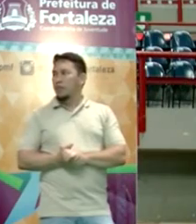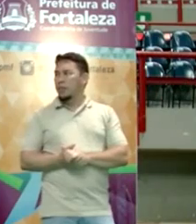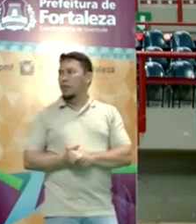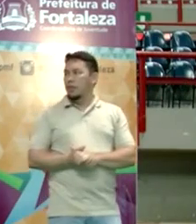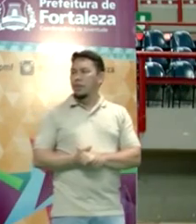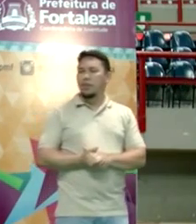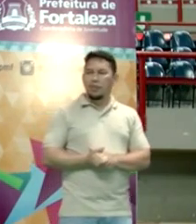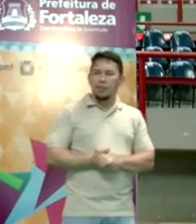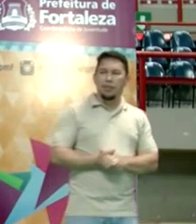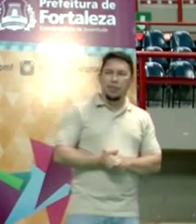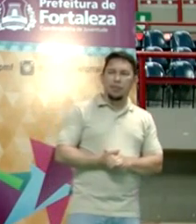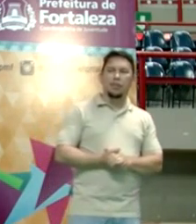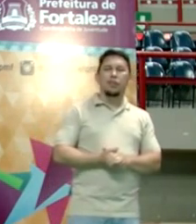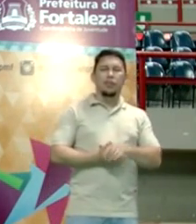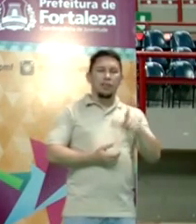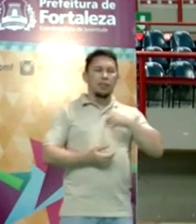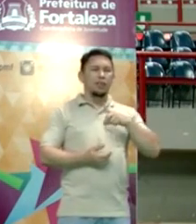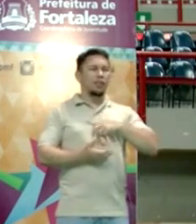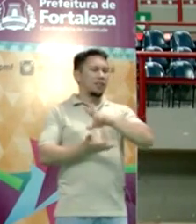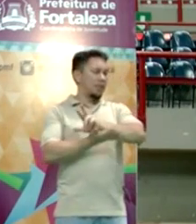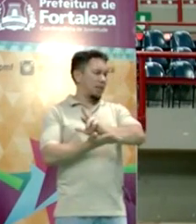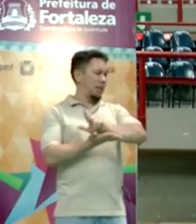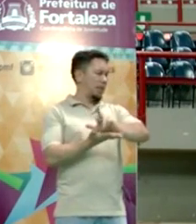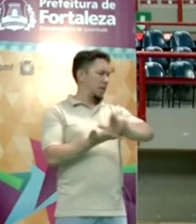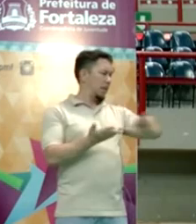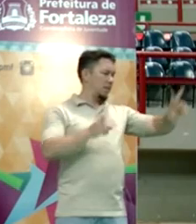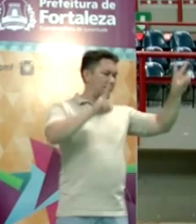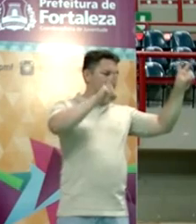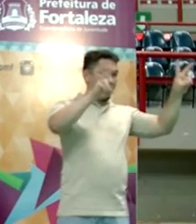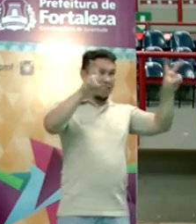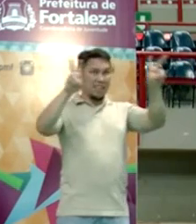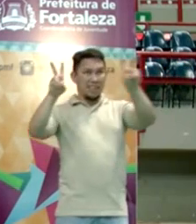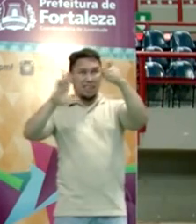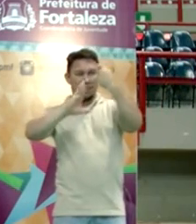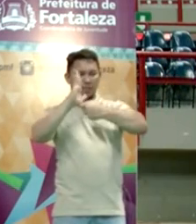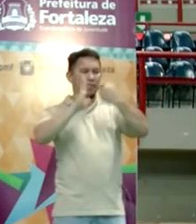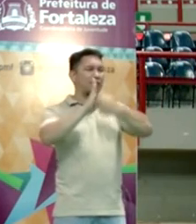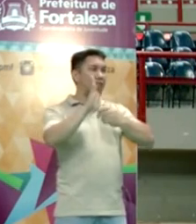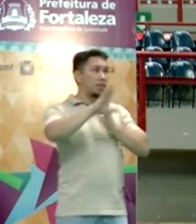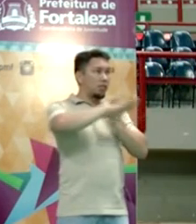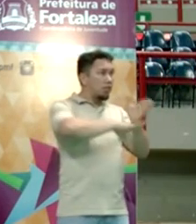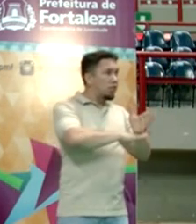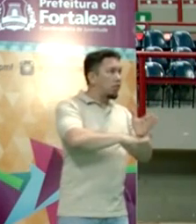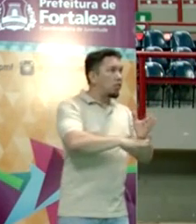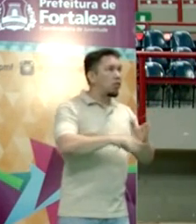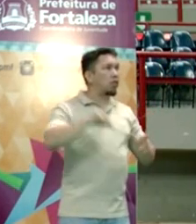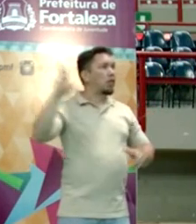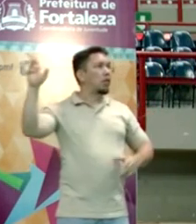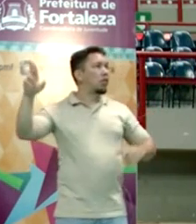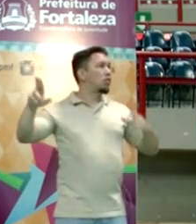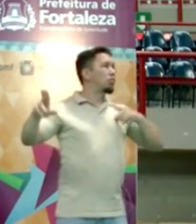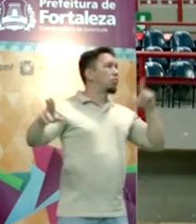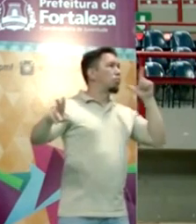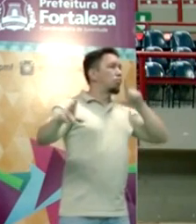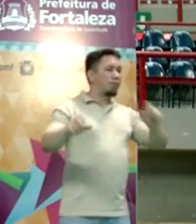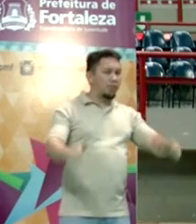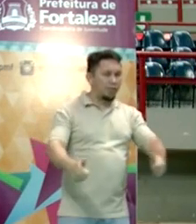Vale, amiguinho. Vai ver os temas variados que vocês trabalham aí. Vai estar lá, valeu a pena.